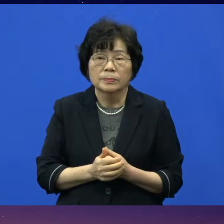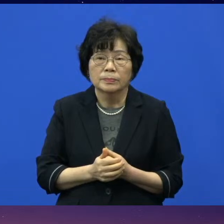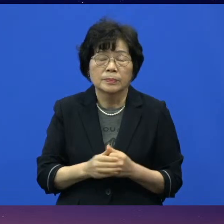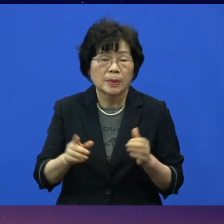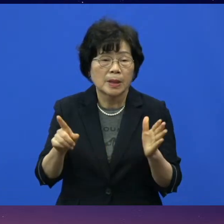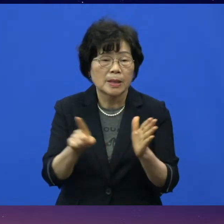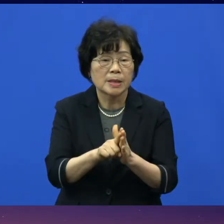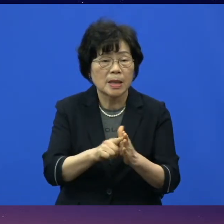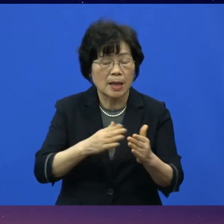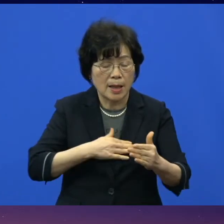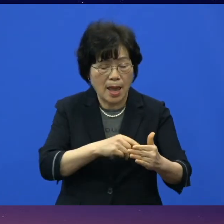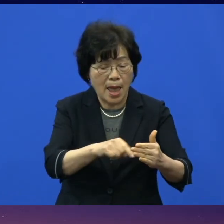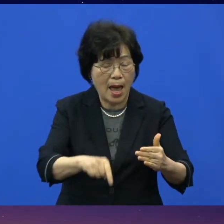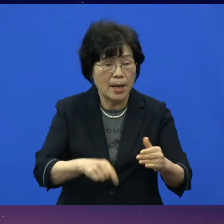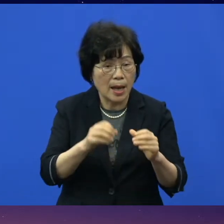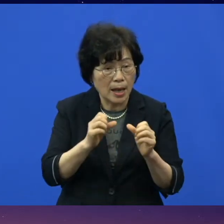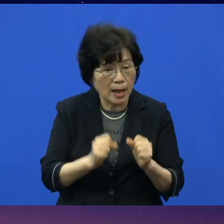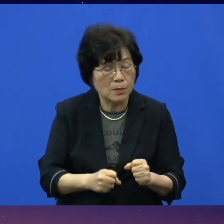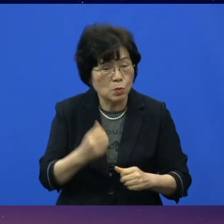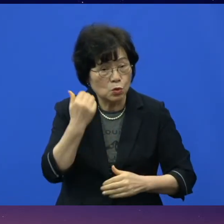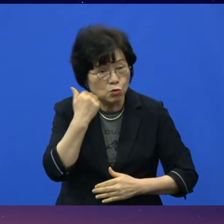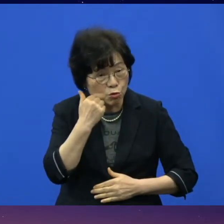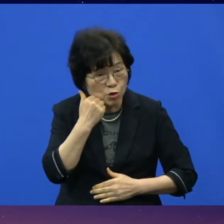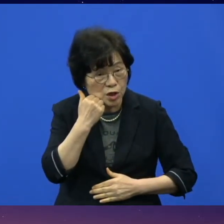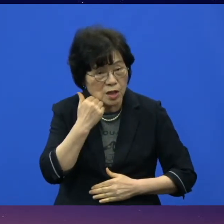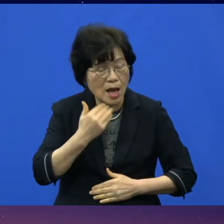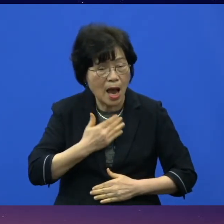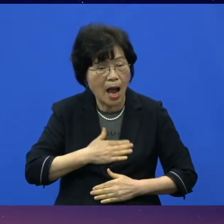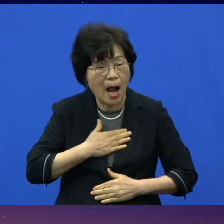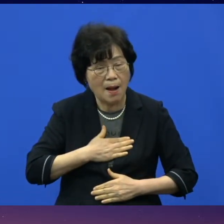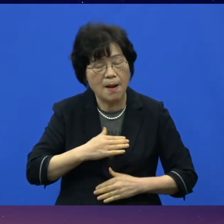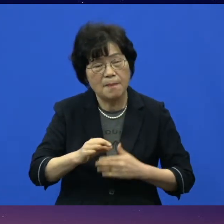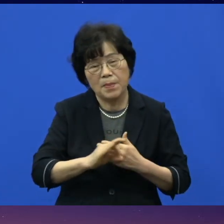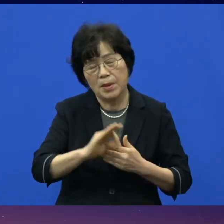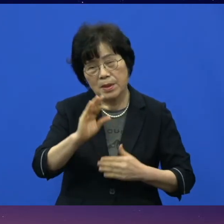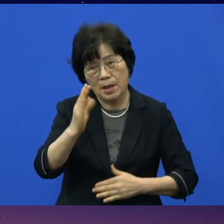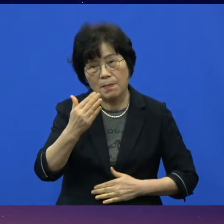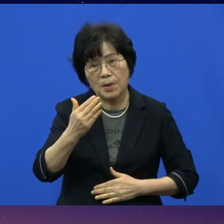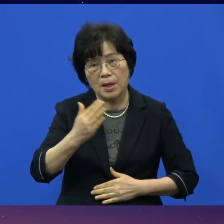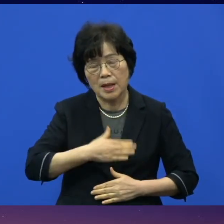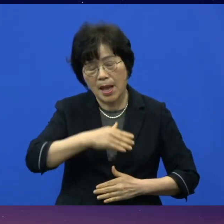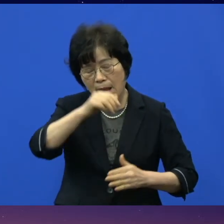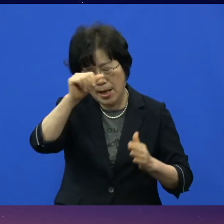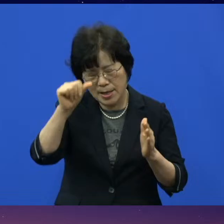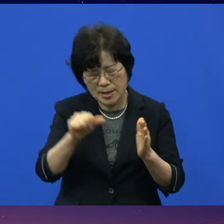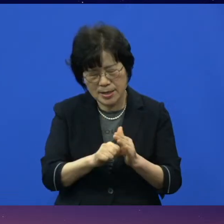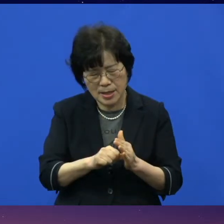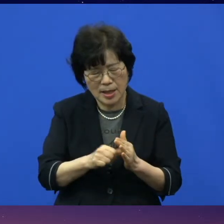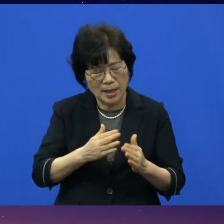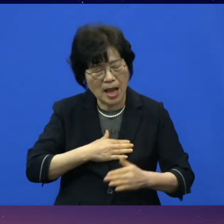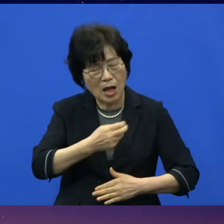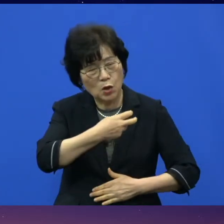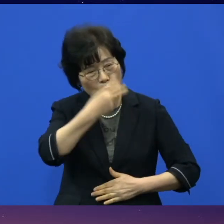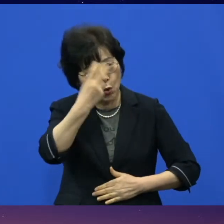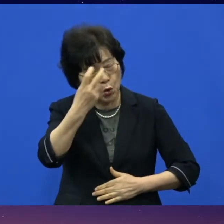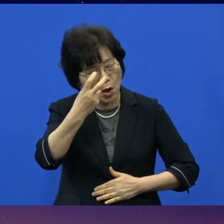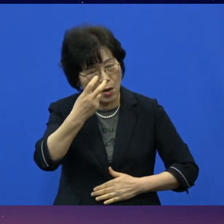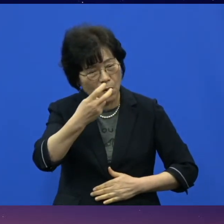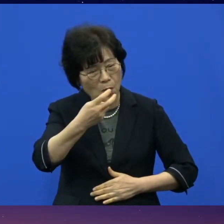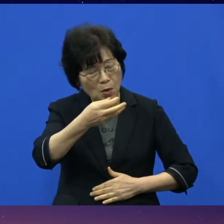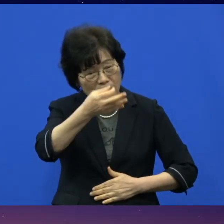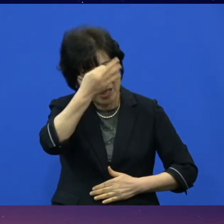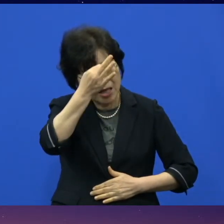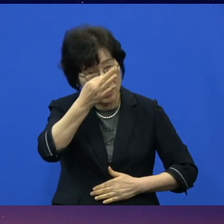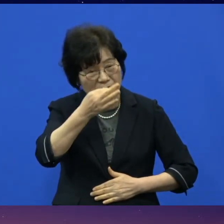신앙은 내 안에 계신 분이 누구인가를 아는 싸움이에요. 우리 인생은 내가 얼마나 똑똑한가, 얼마나 실력을 갖추었는가 보다 더 중요한 게 있어요.